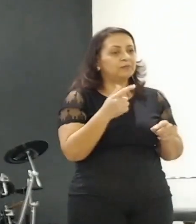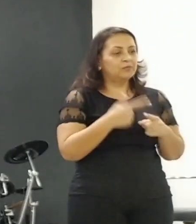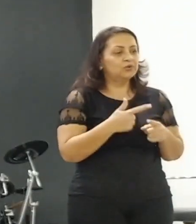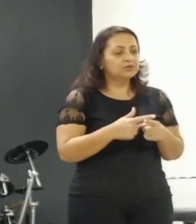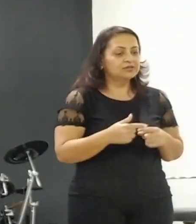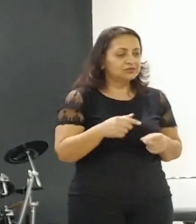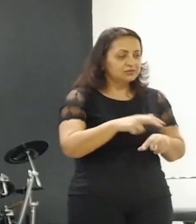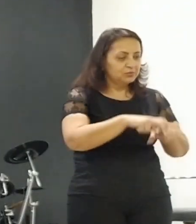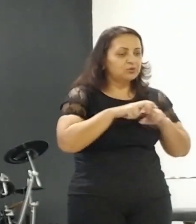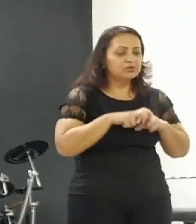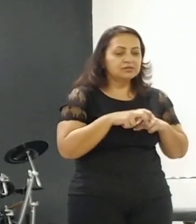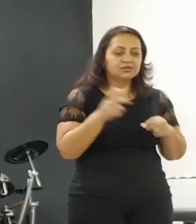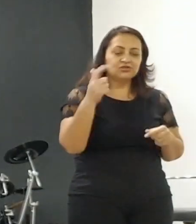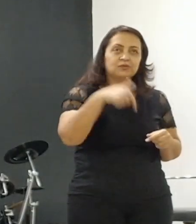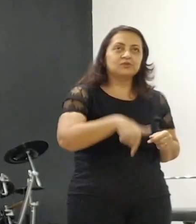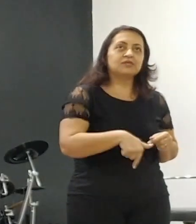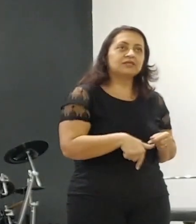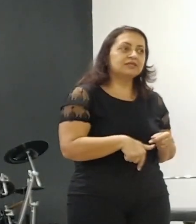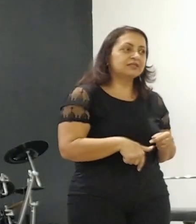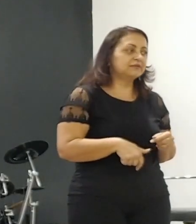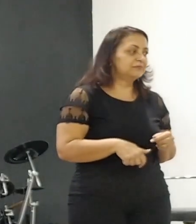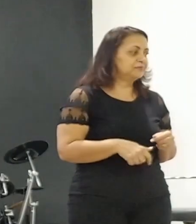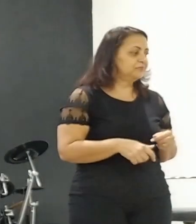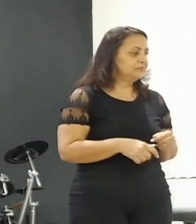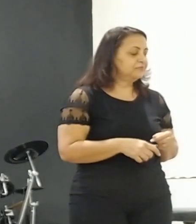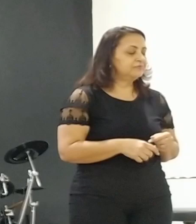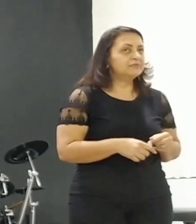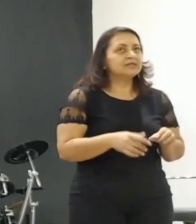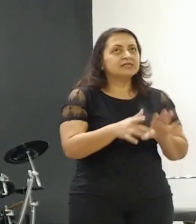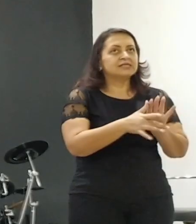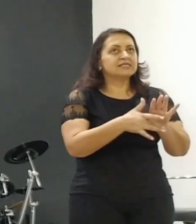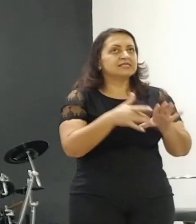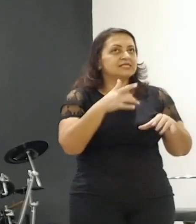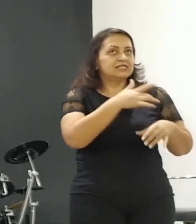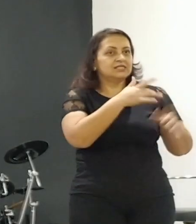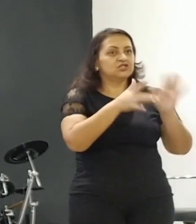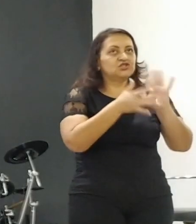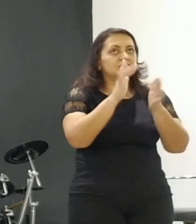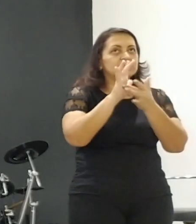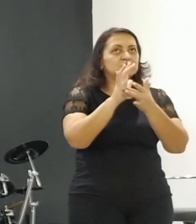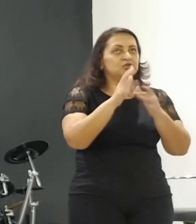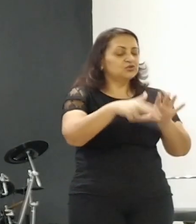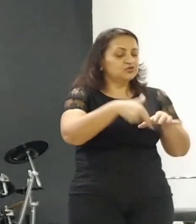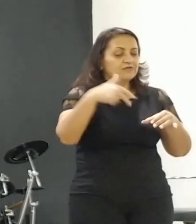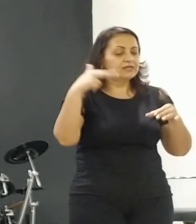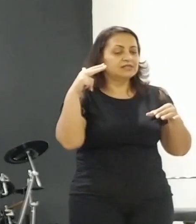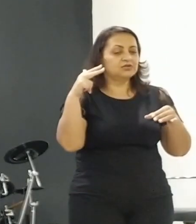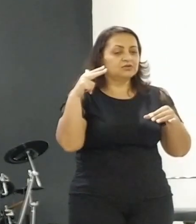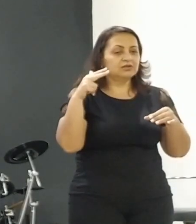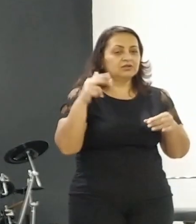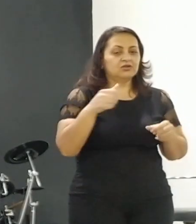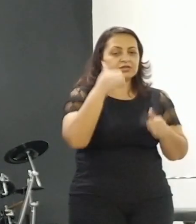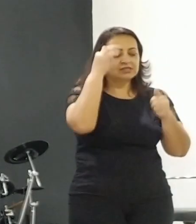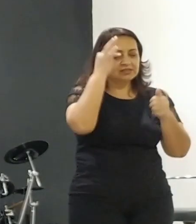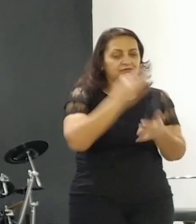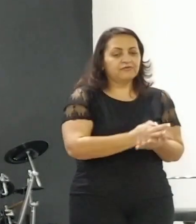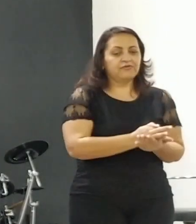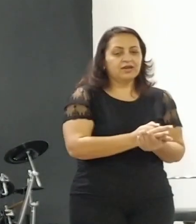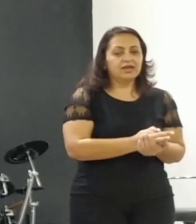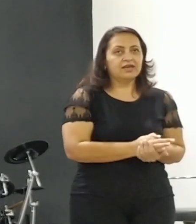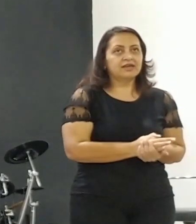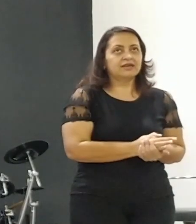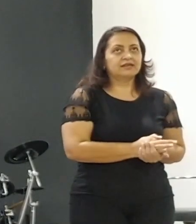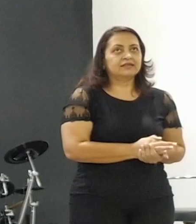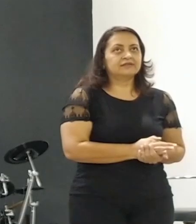Se Jesus não tivesse ressuscitado, a nossa fé seria vã. Mas porque Ele ressuscitou, nós cremos